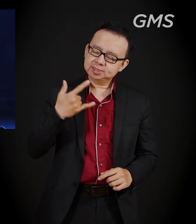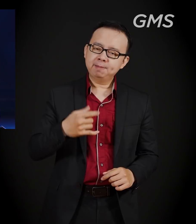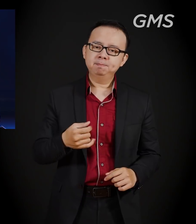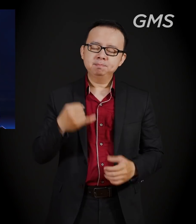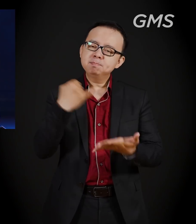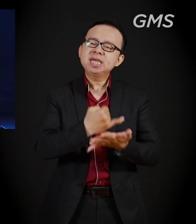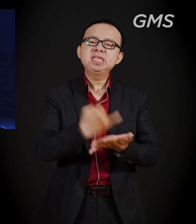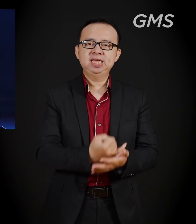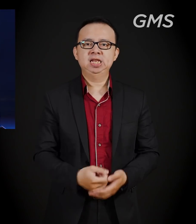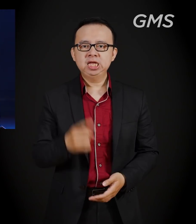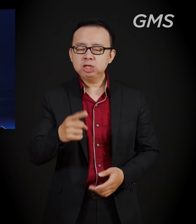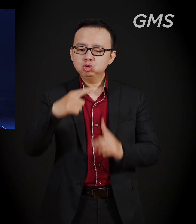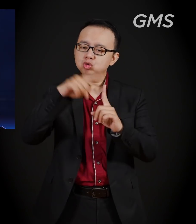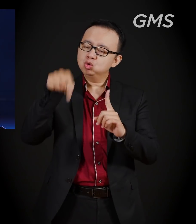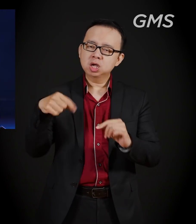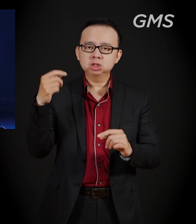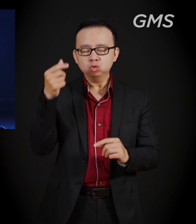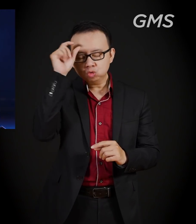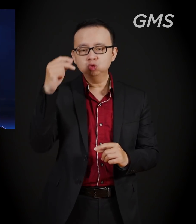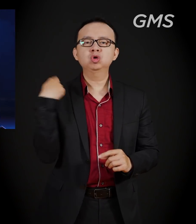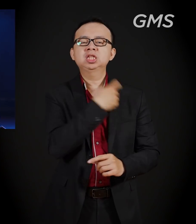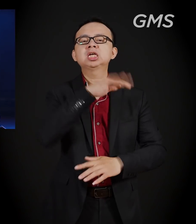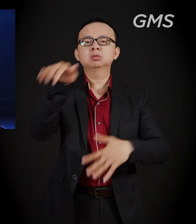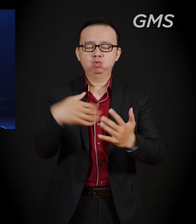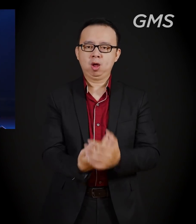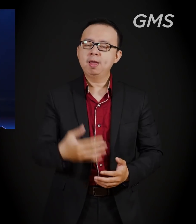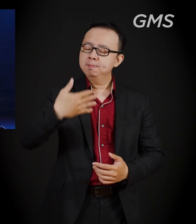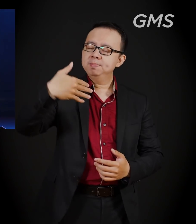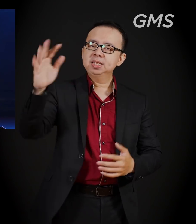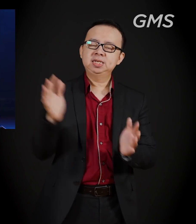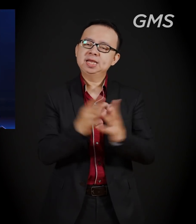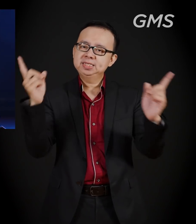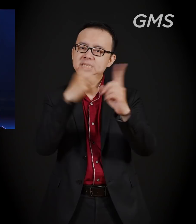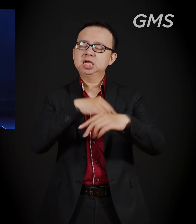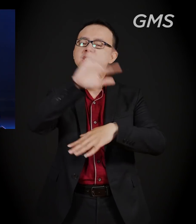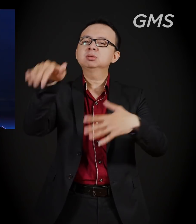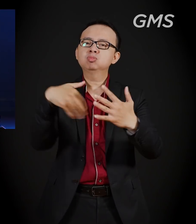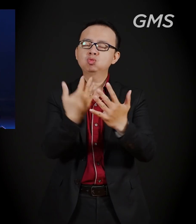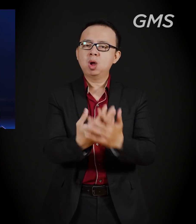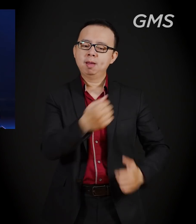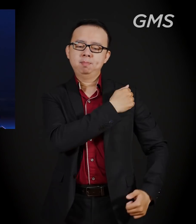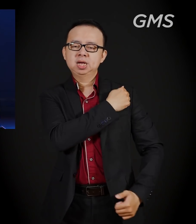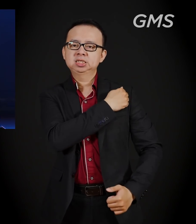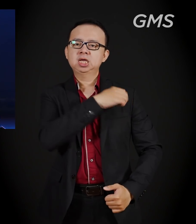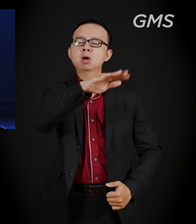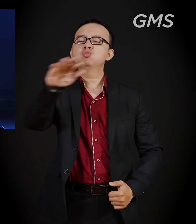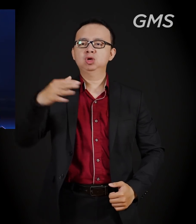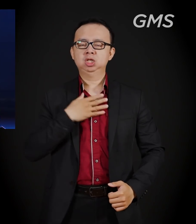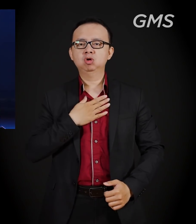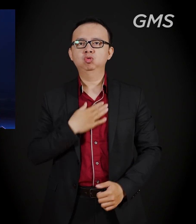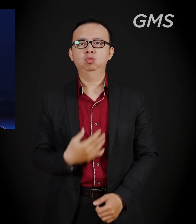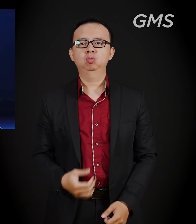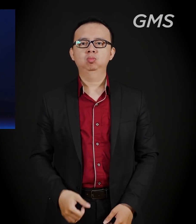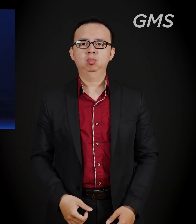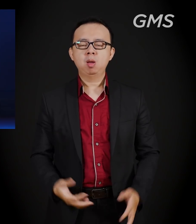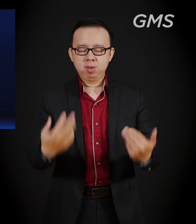amanat agung. Yang Yesus bilang, pergi, jadikan sekalian bangsa muridku. Yang setuju katakan, saya siap menginjil. Amin.